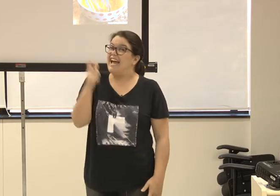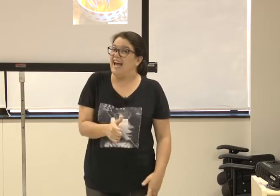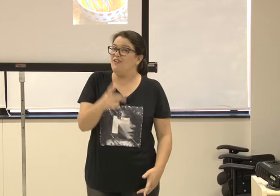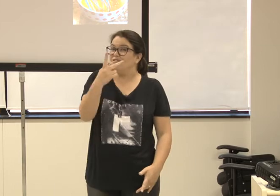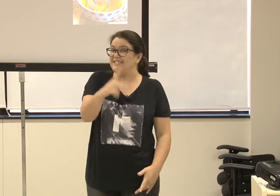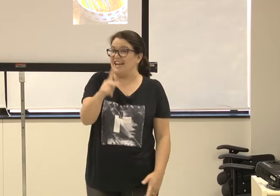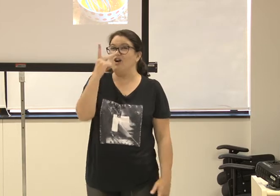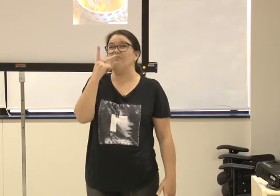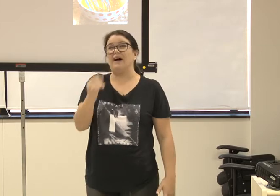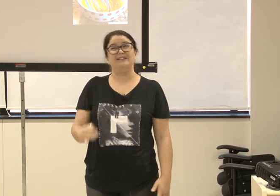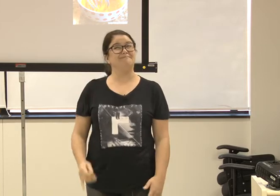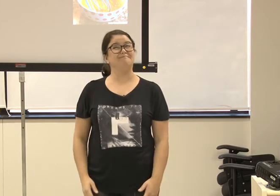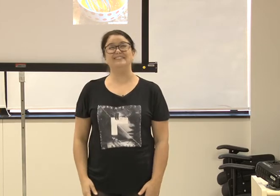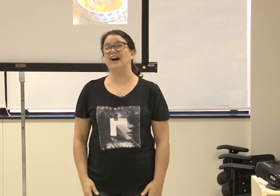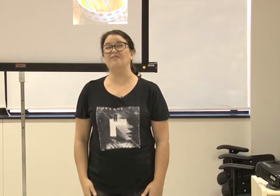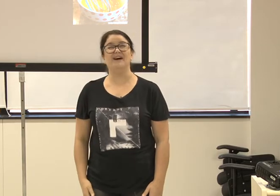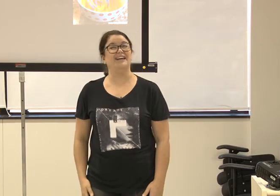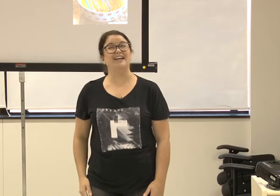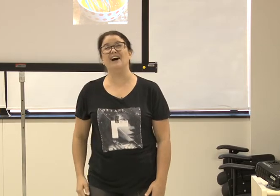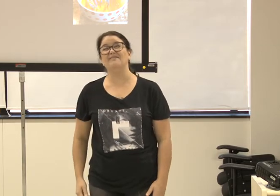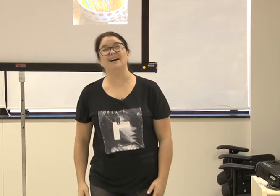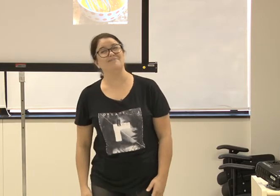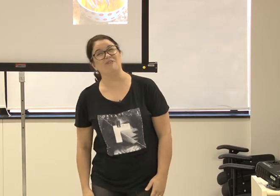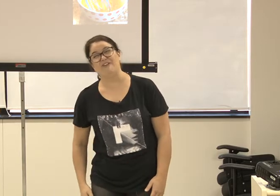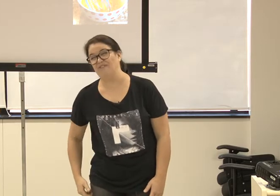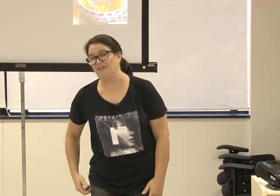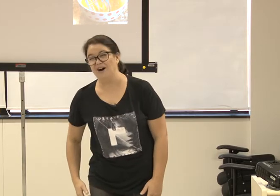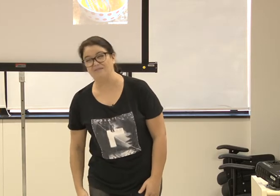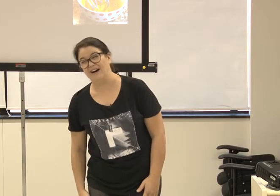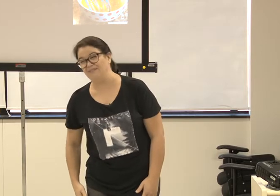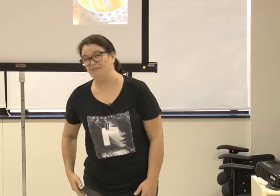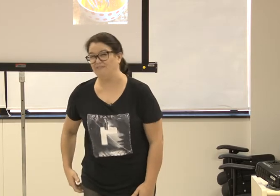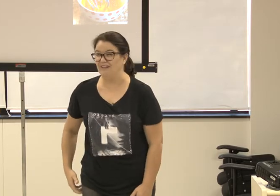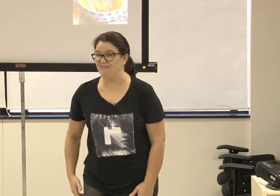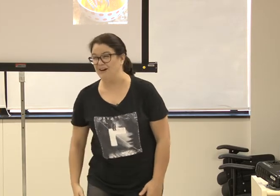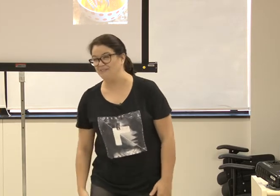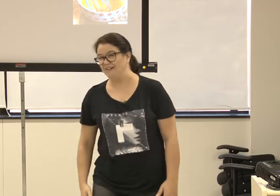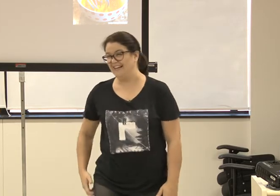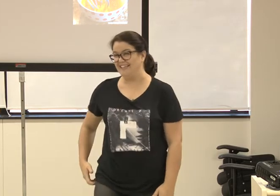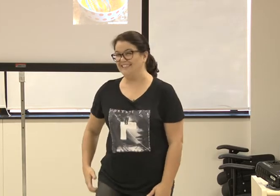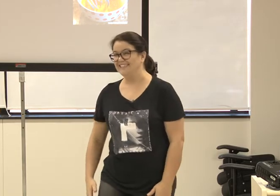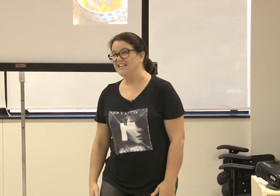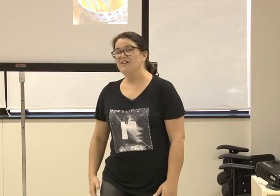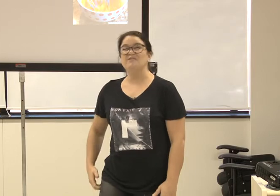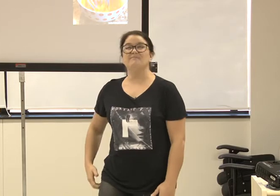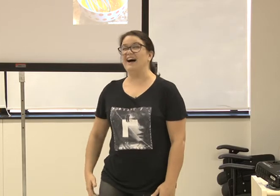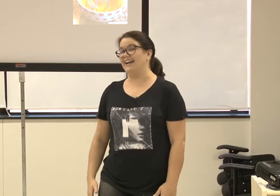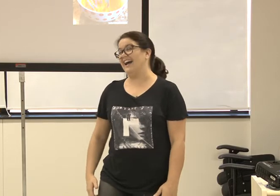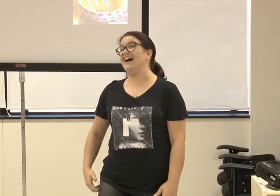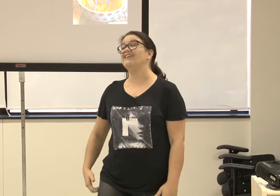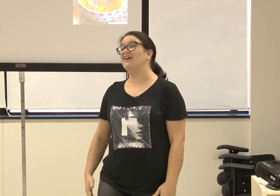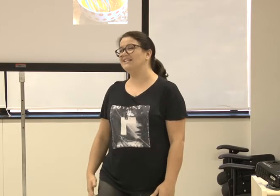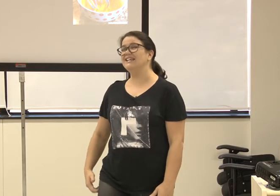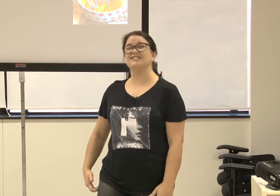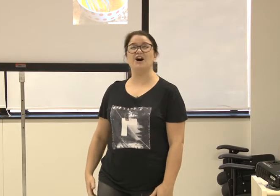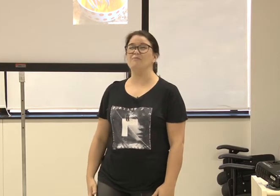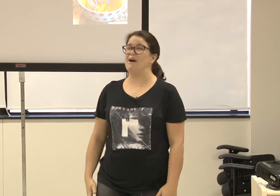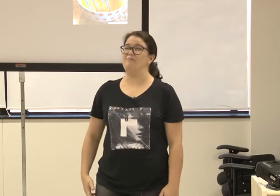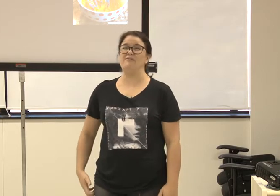Cadê o seu pai? Não, mãe, por favor, mãe, por favor, mãe. Mãe, era quase isso. Não, mãe, por